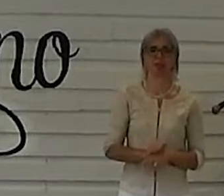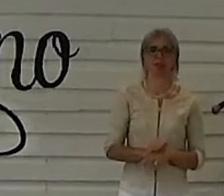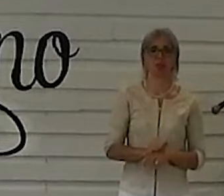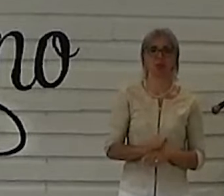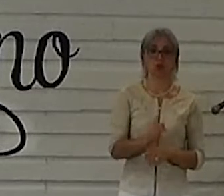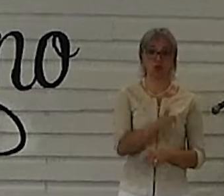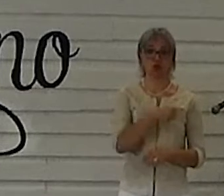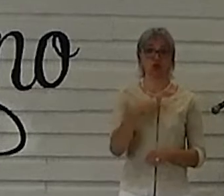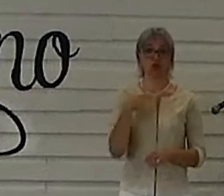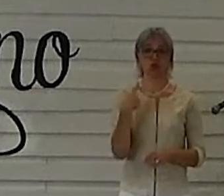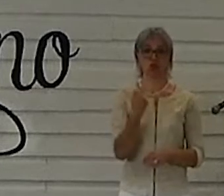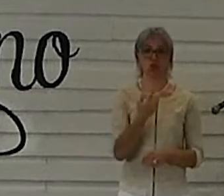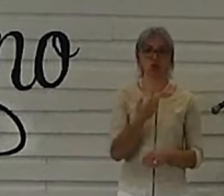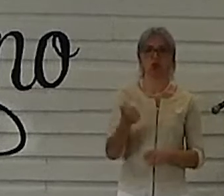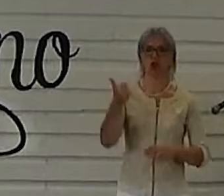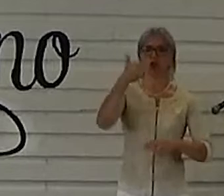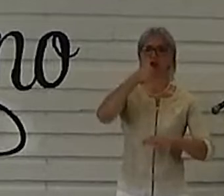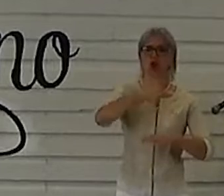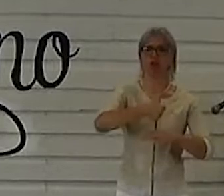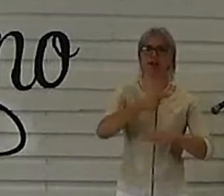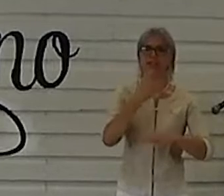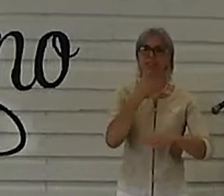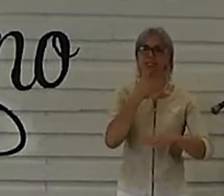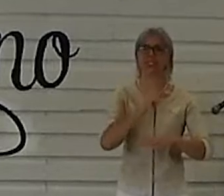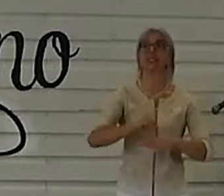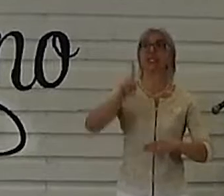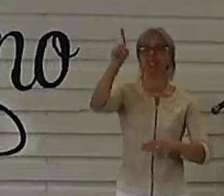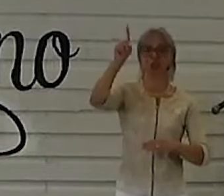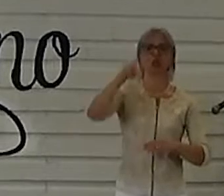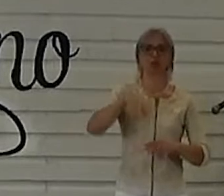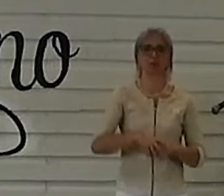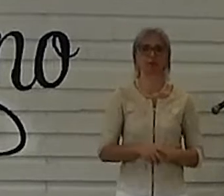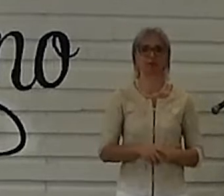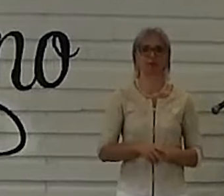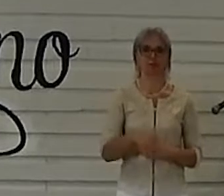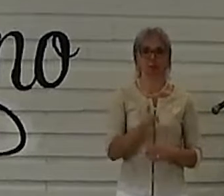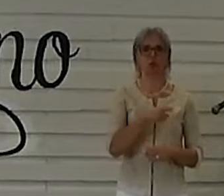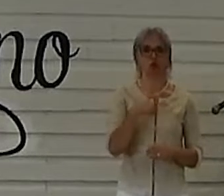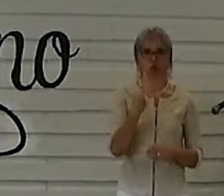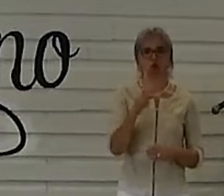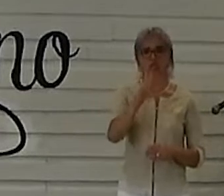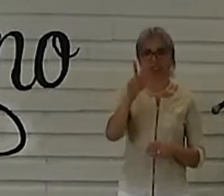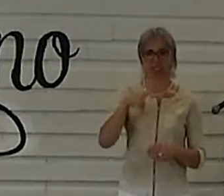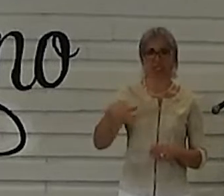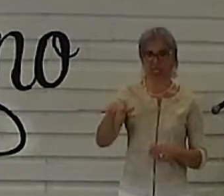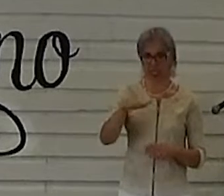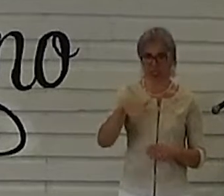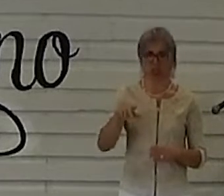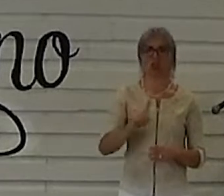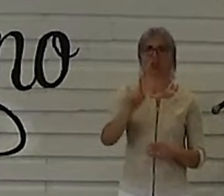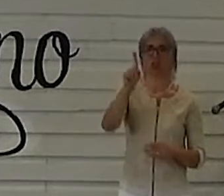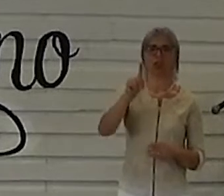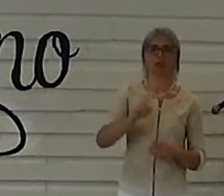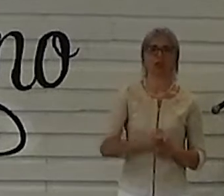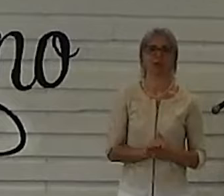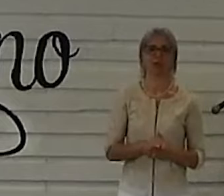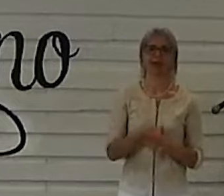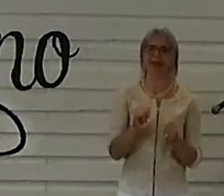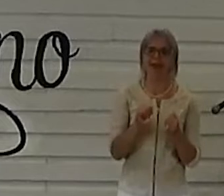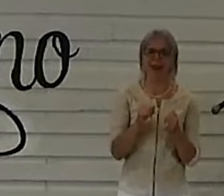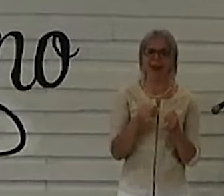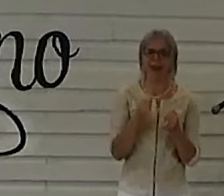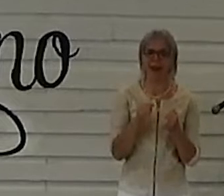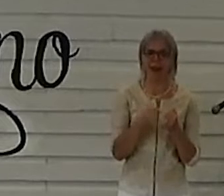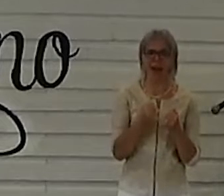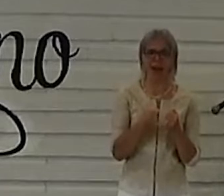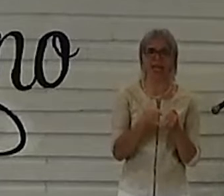È colui che governa su di noi. Quindi non siamo di questo regno, ma siamo del regno di Dio. Quali sono le caratteristiche